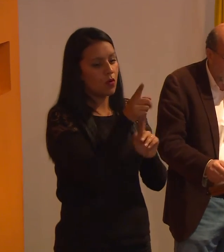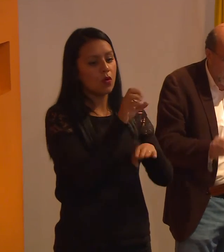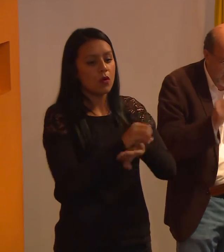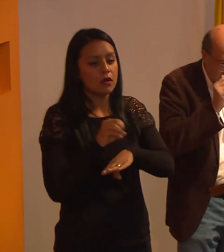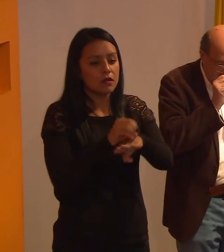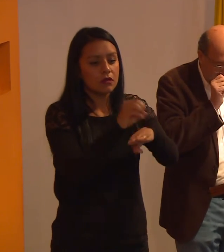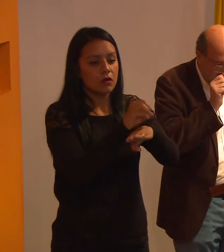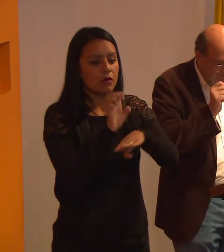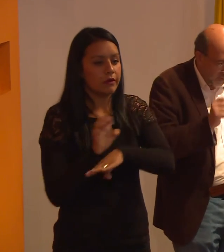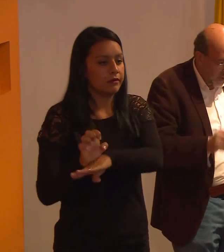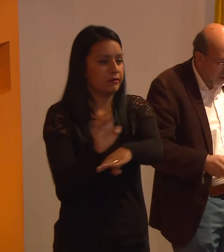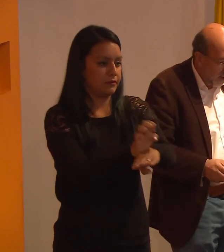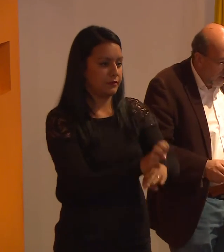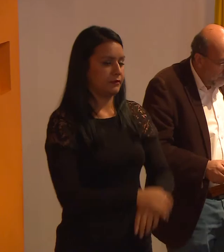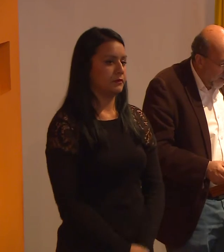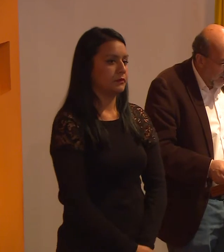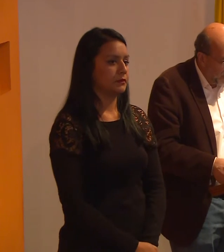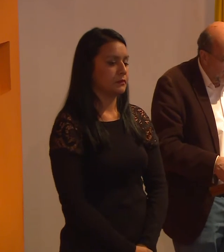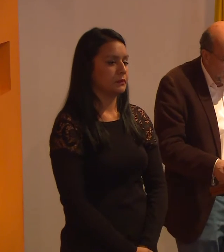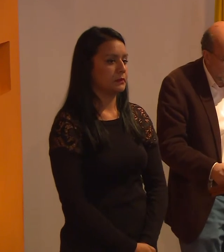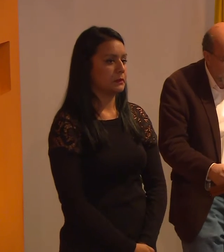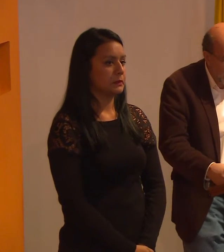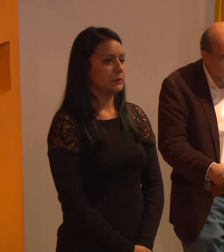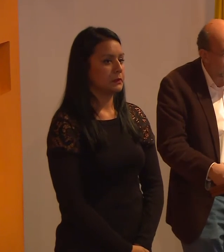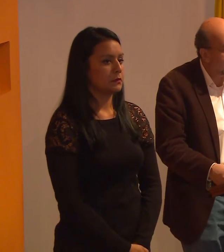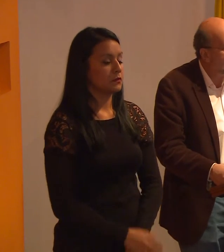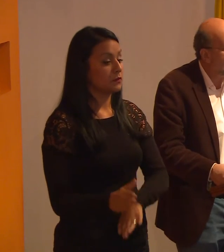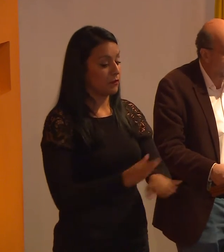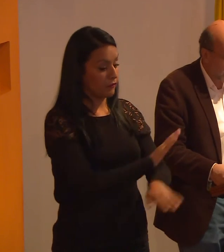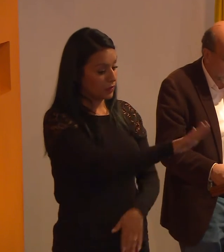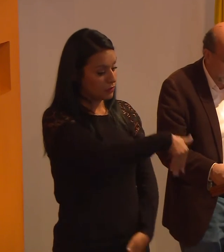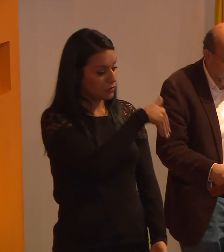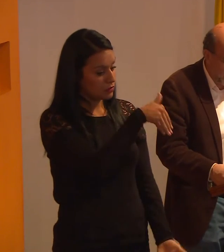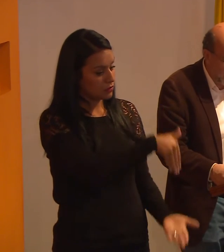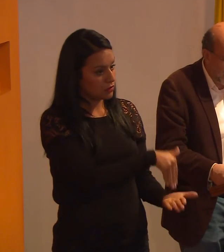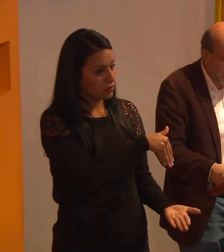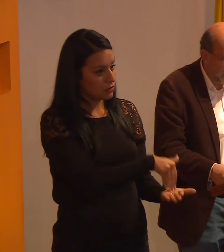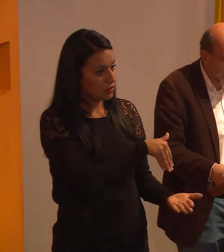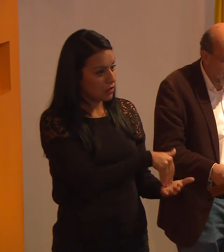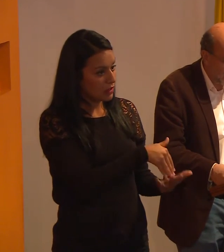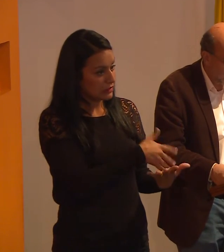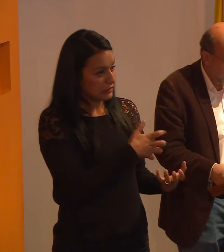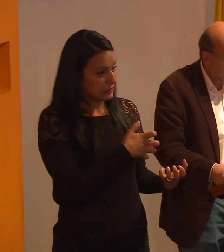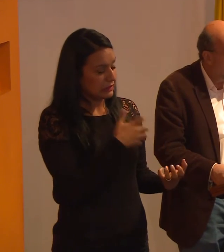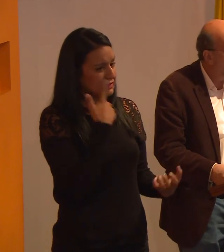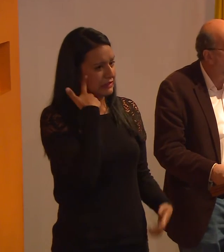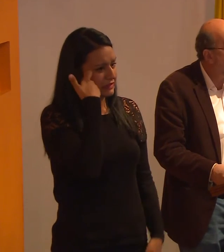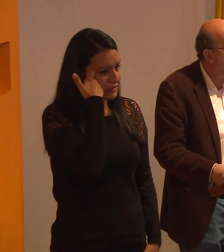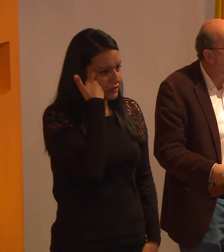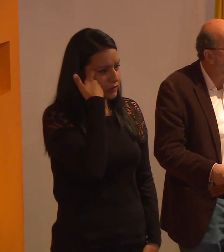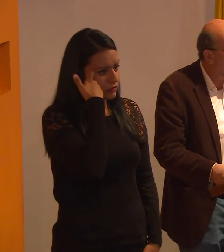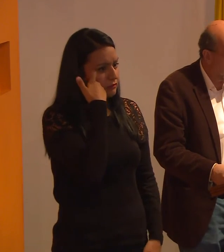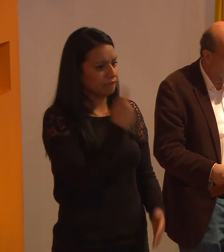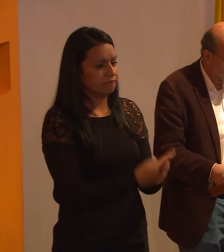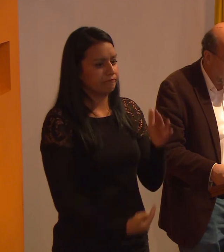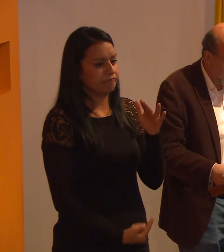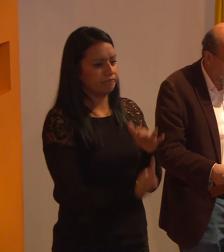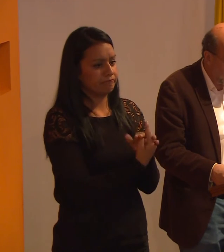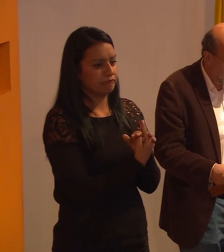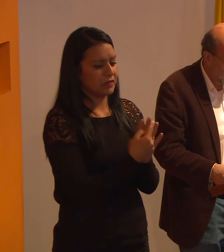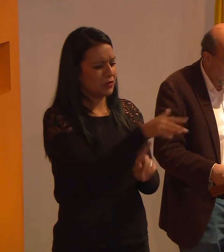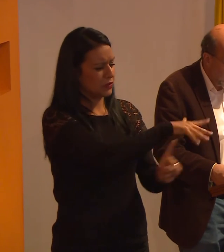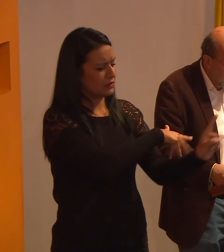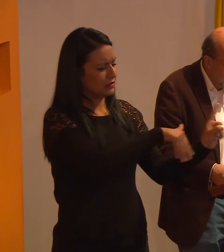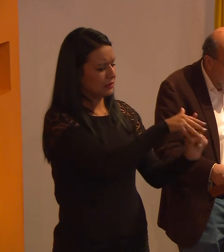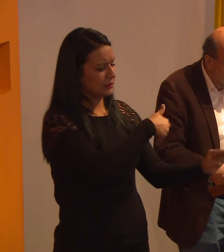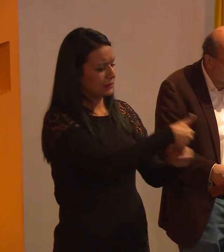organizaciones gremiales. Para posicionarnos frente a nuestros propios desafíos y los que plantea el